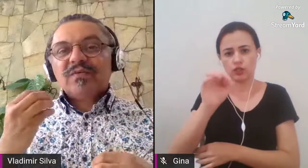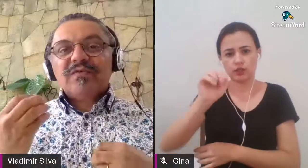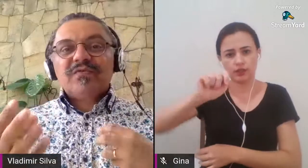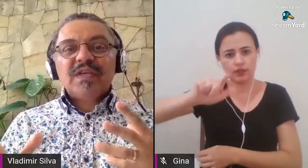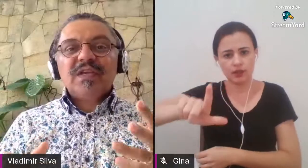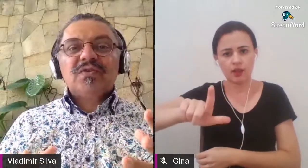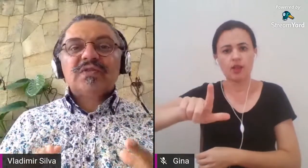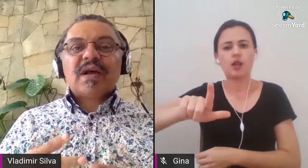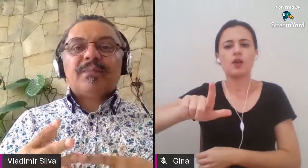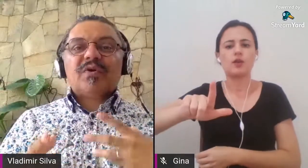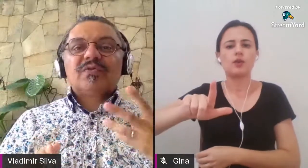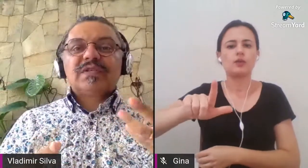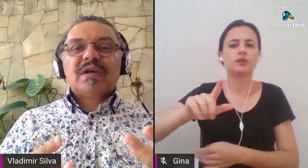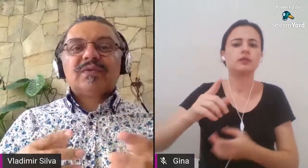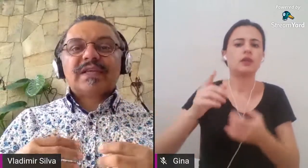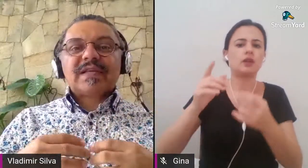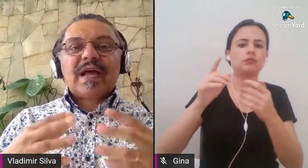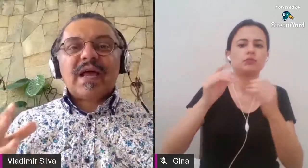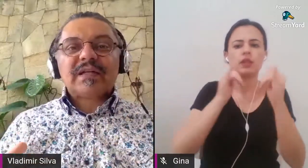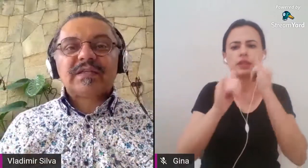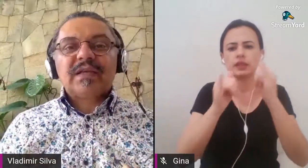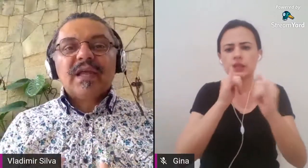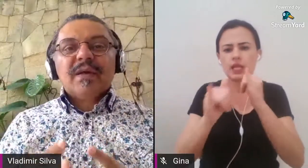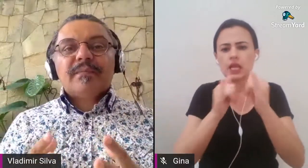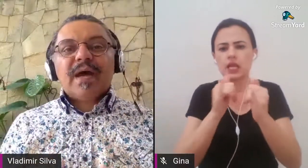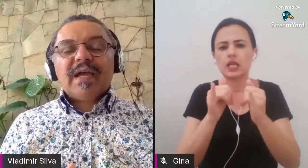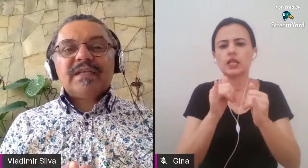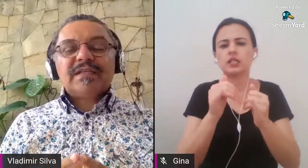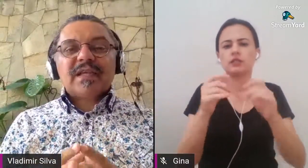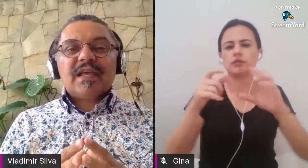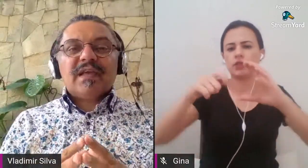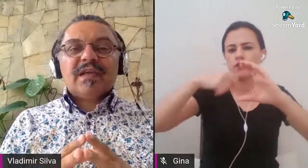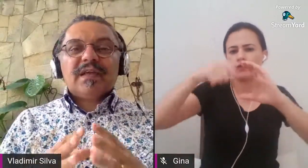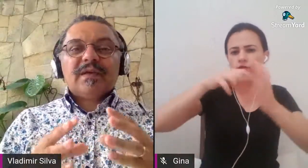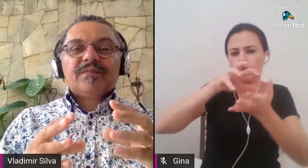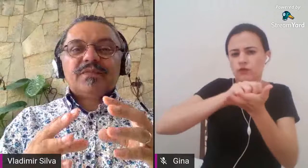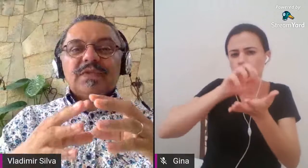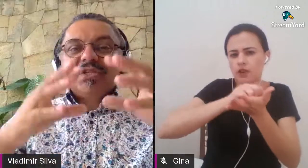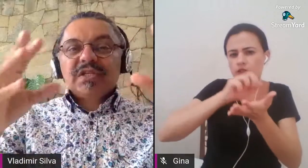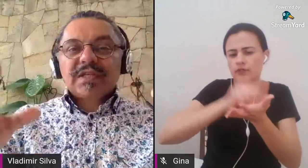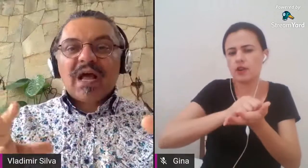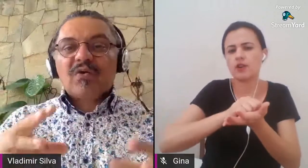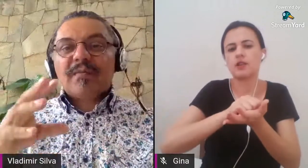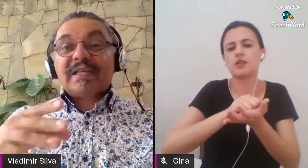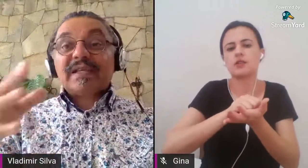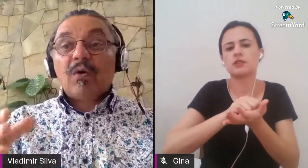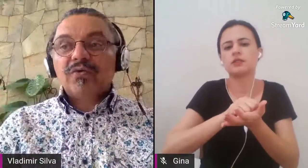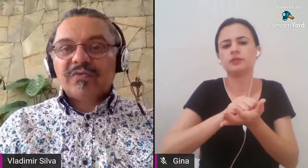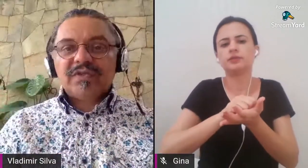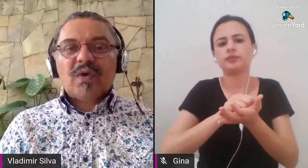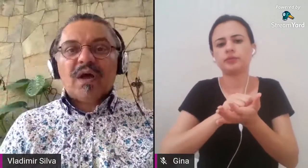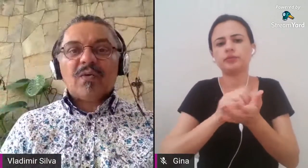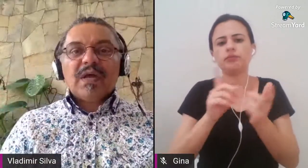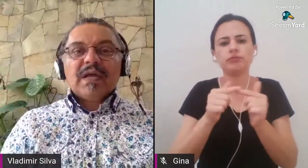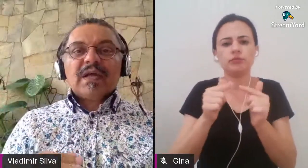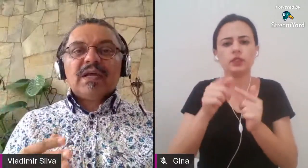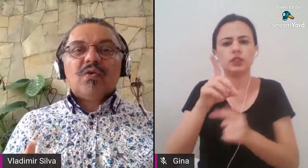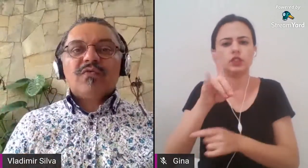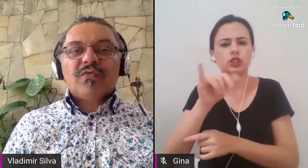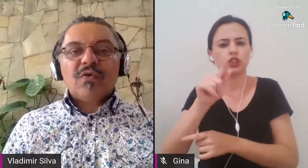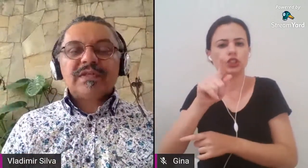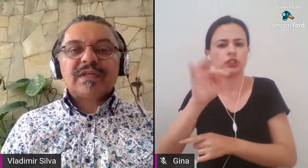a gravação de vídeos e a produção dessa arte mais digital e mais